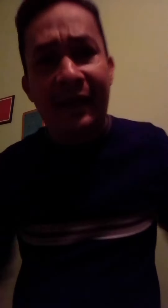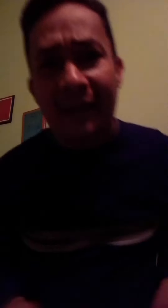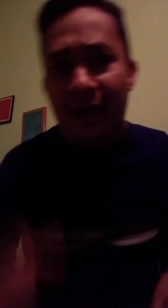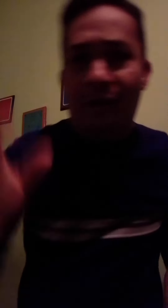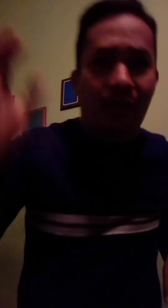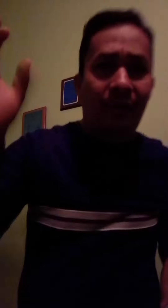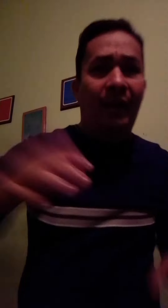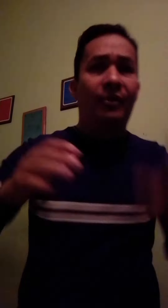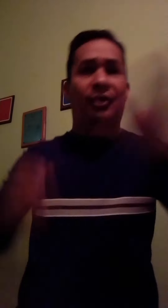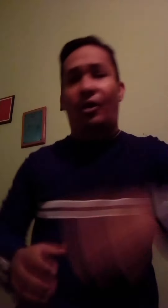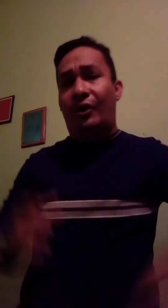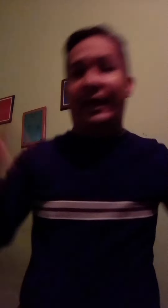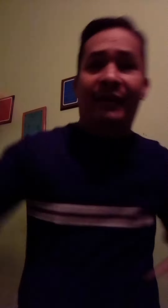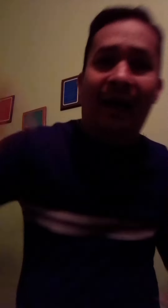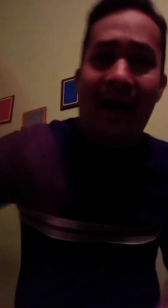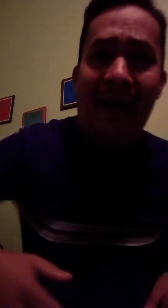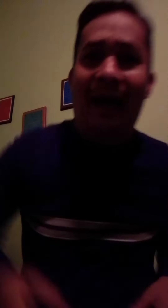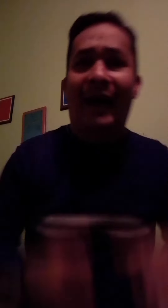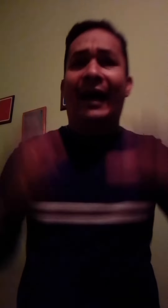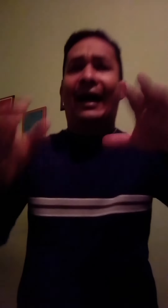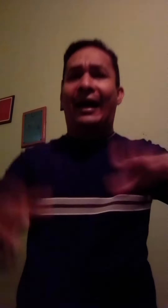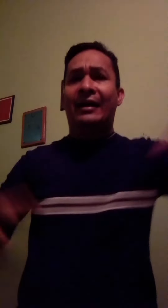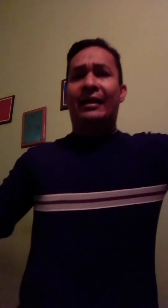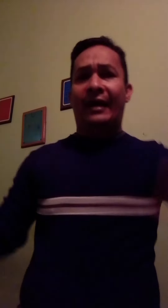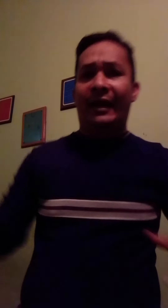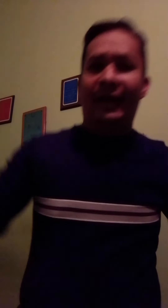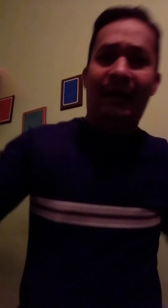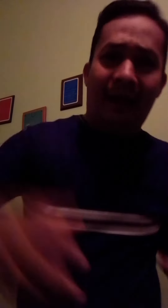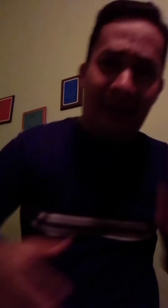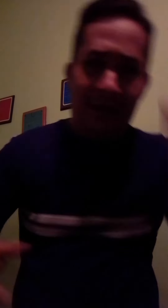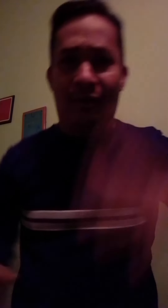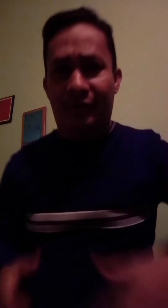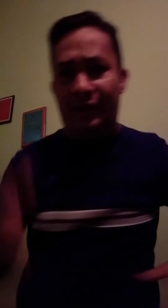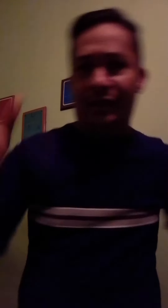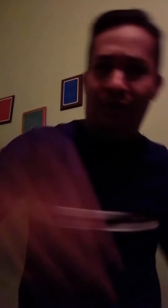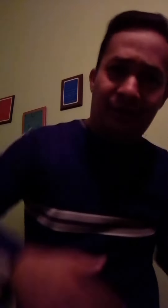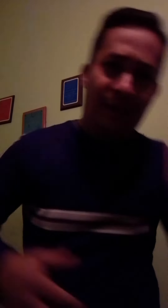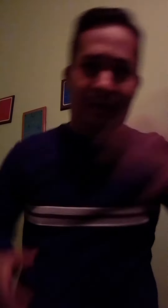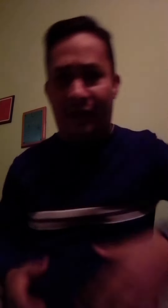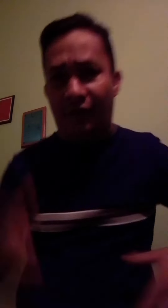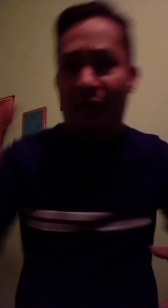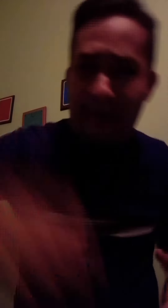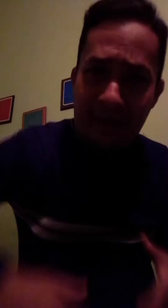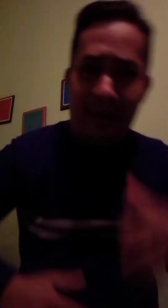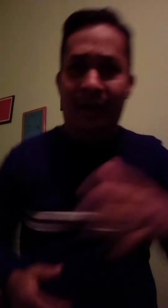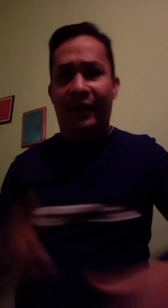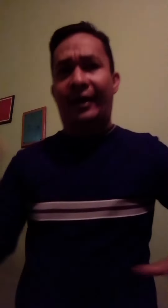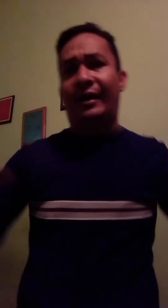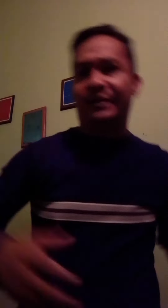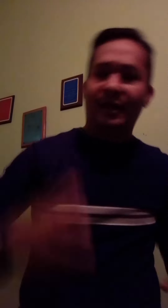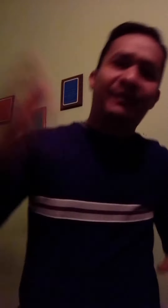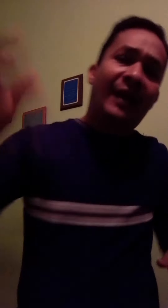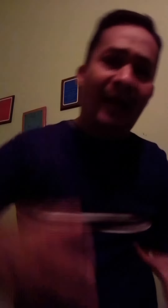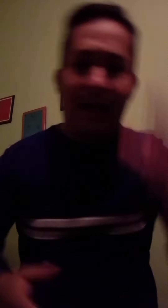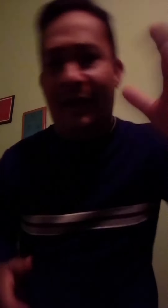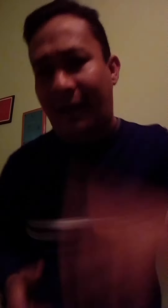Reina con autoridad. El reino de Dios eterno es, el